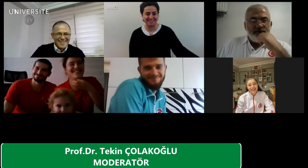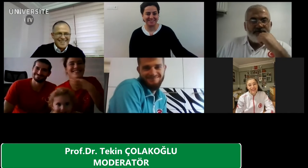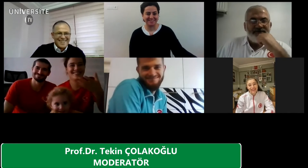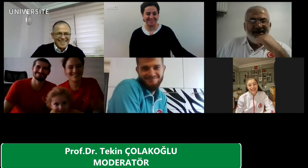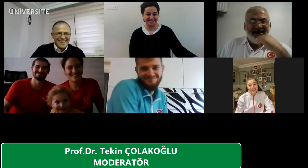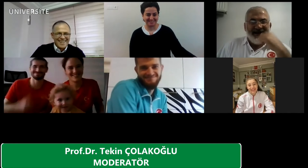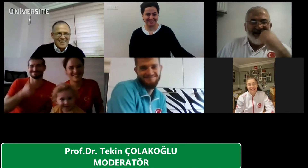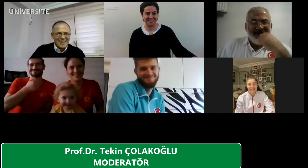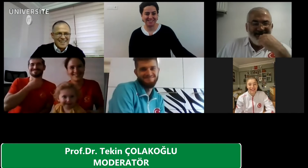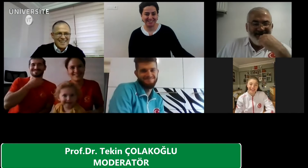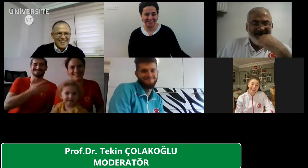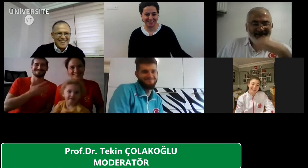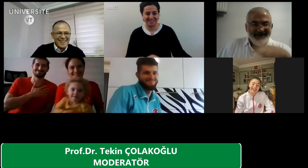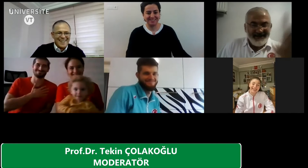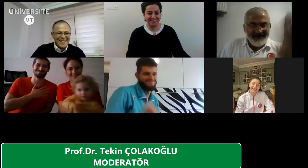onu. Evet.